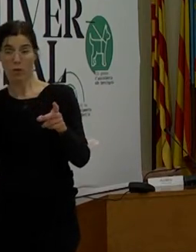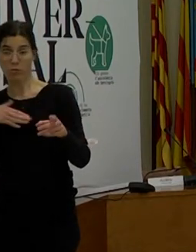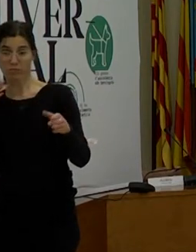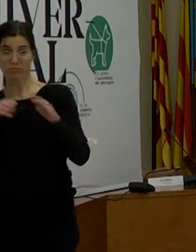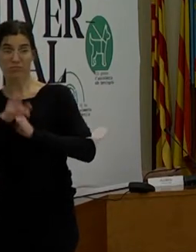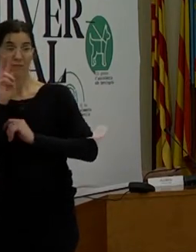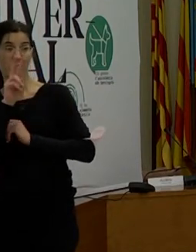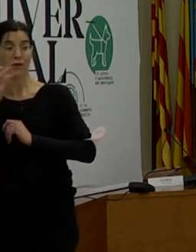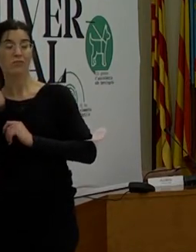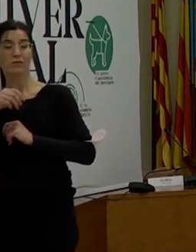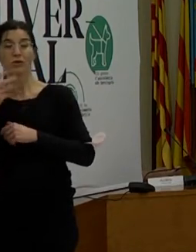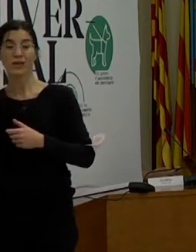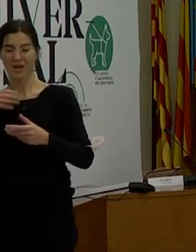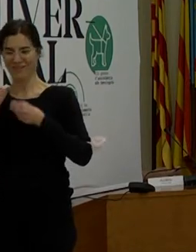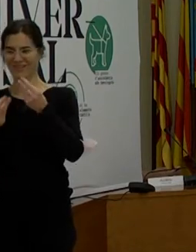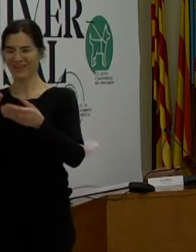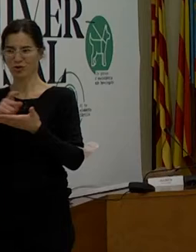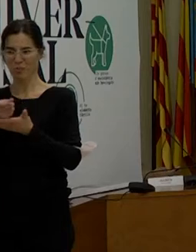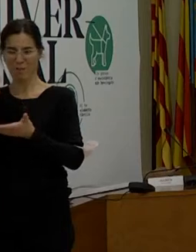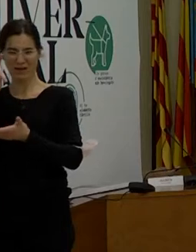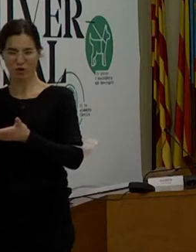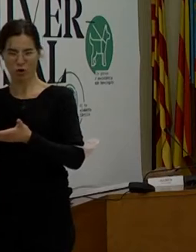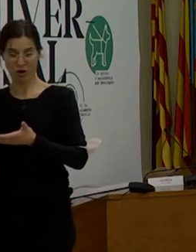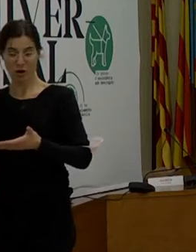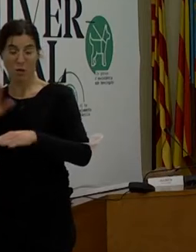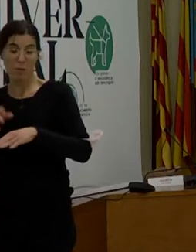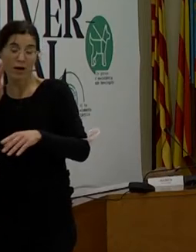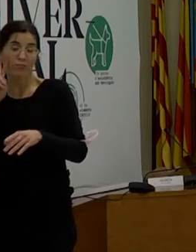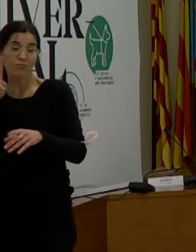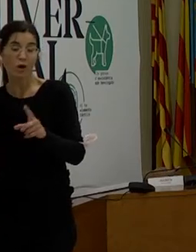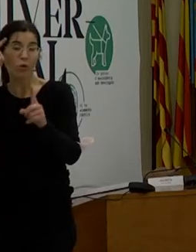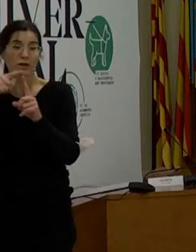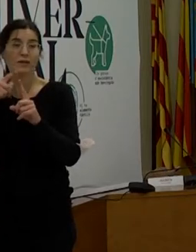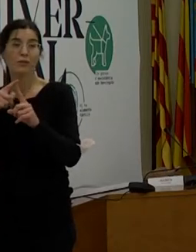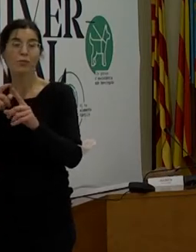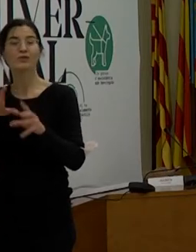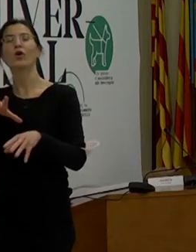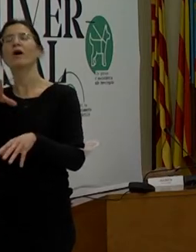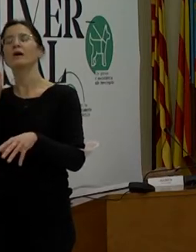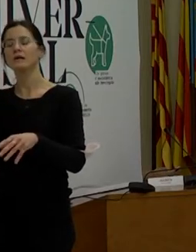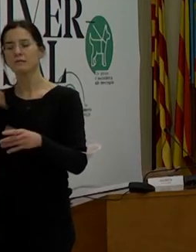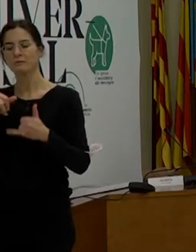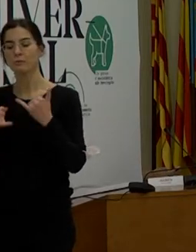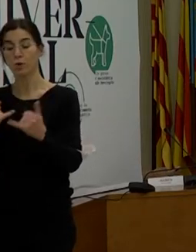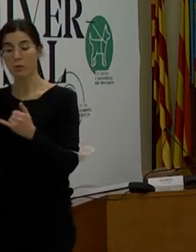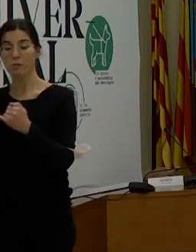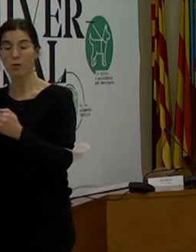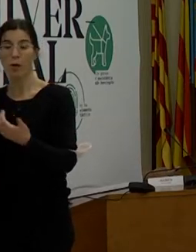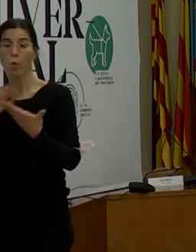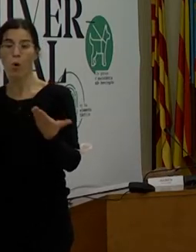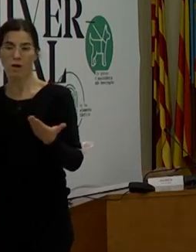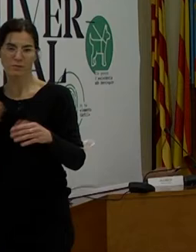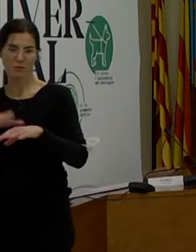De mapatons ja realitzades per tindre, bueno, doncs entendre totes aquestes problemàtiques i veure que